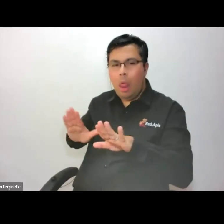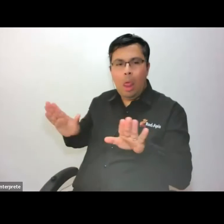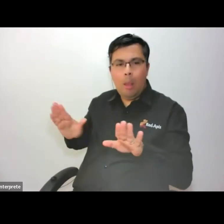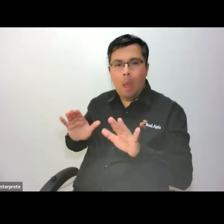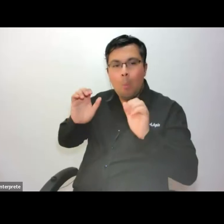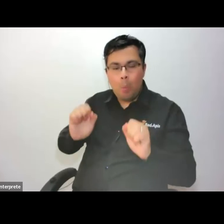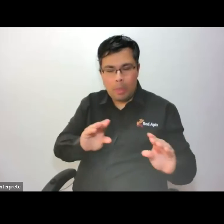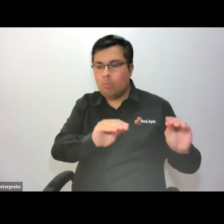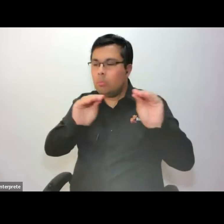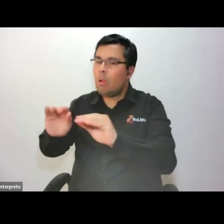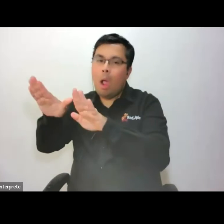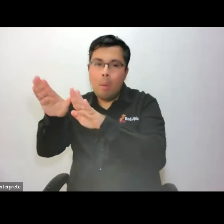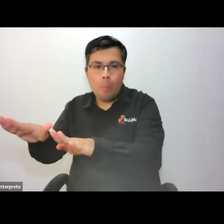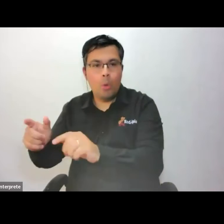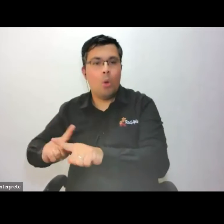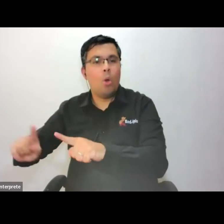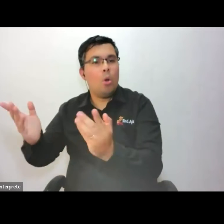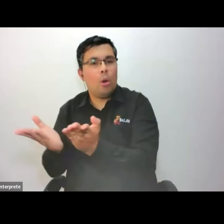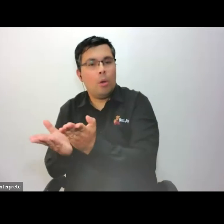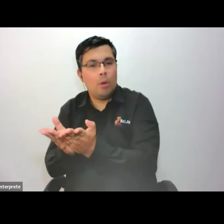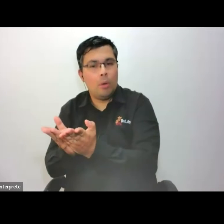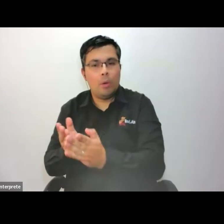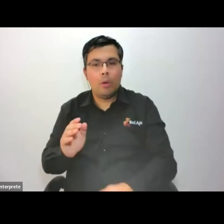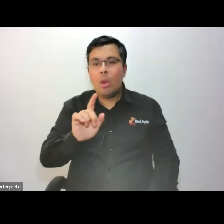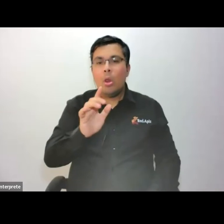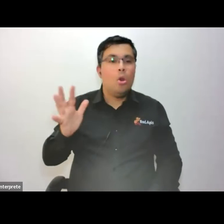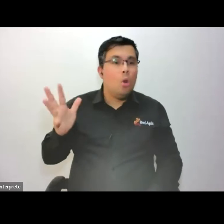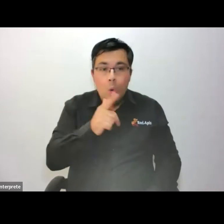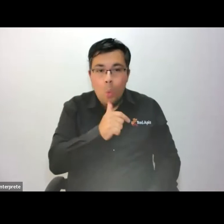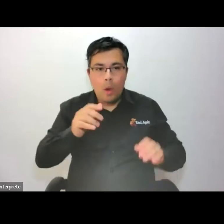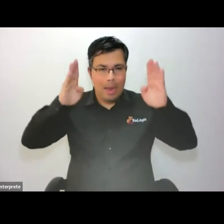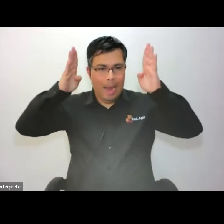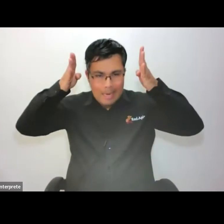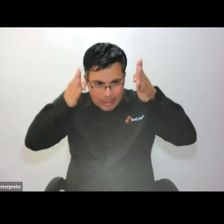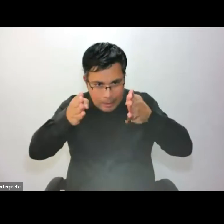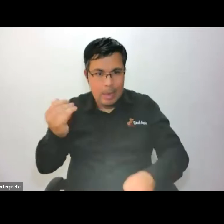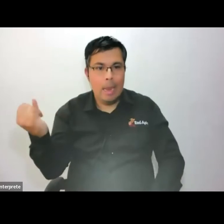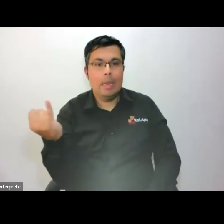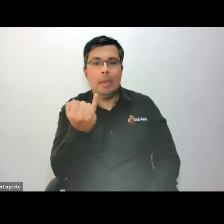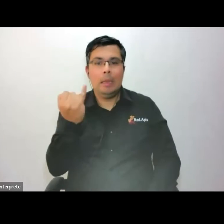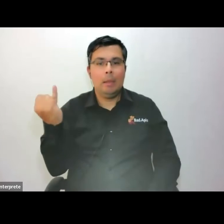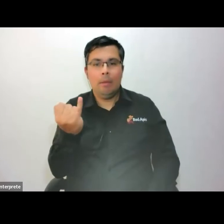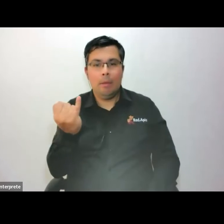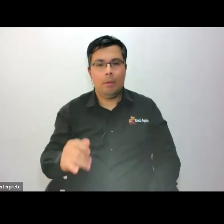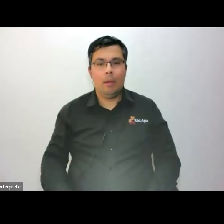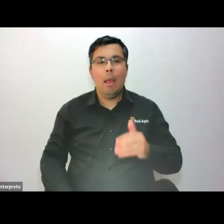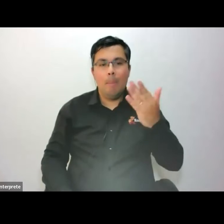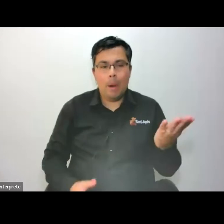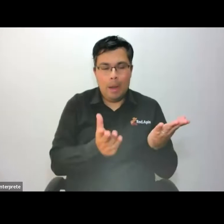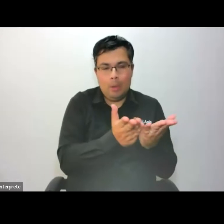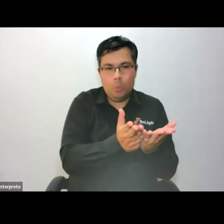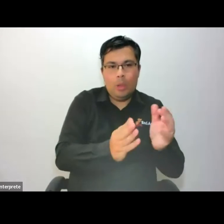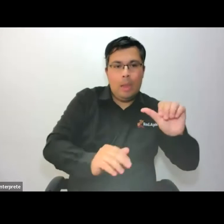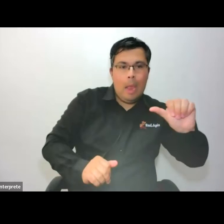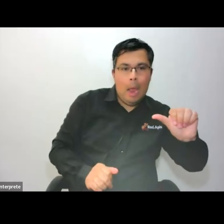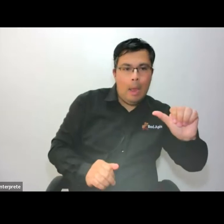existe es la asistencia individual y personal para el estudiante a propósito de tener autismo,